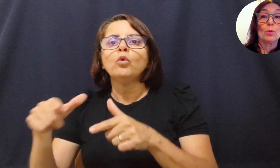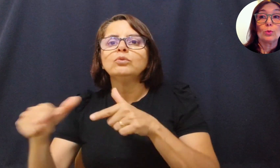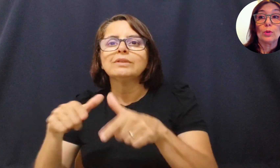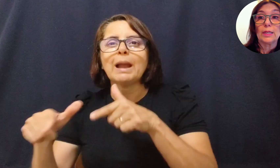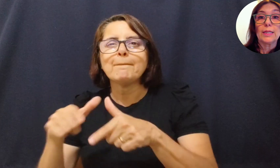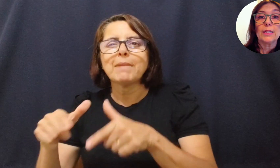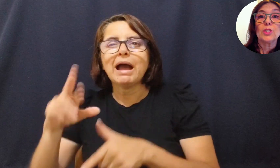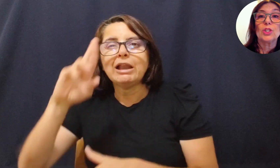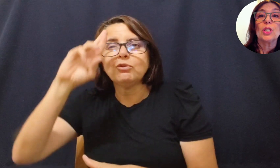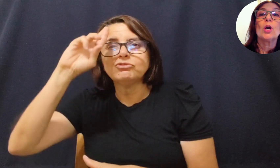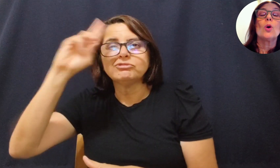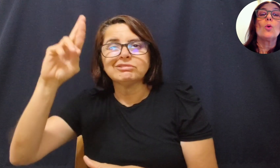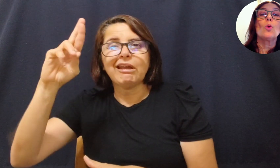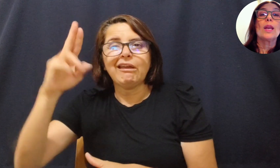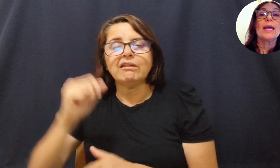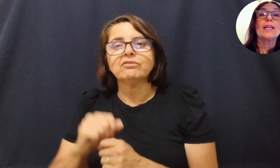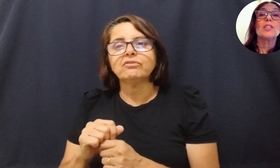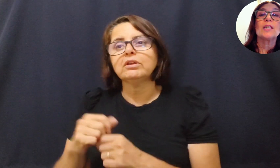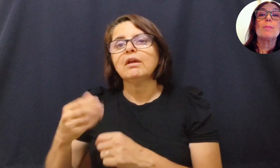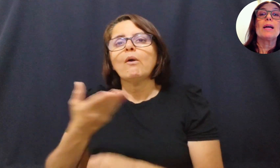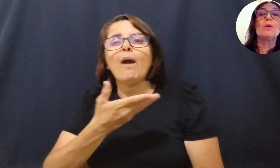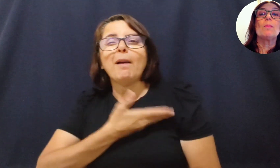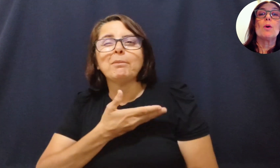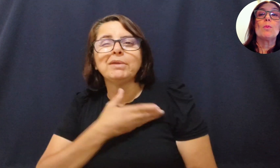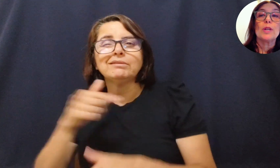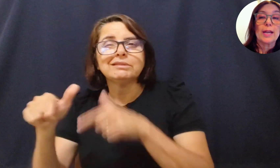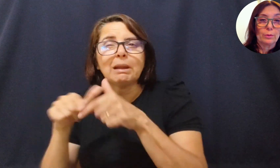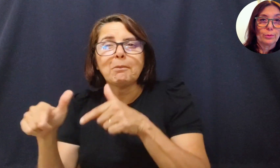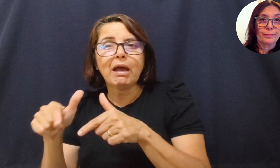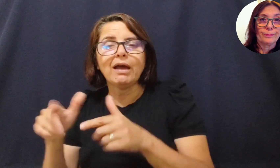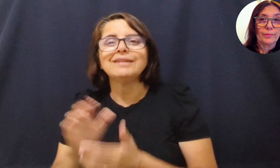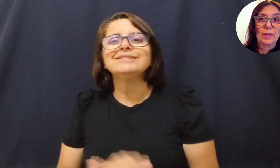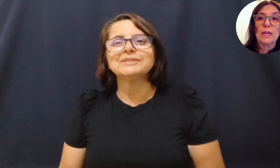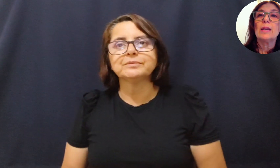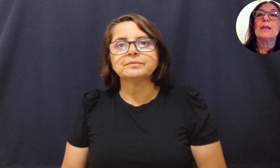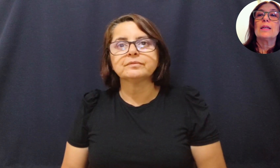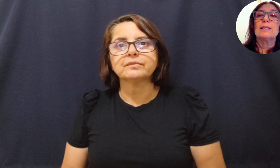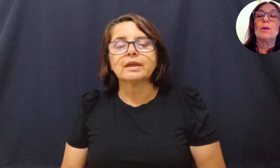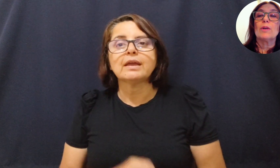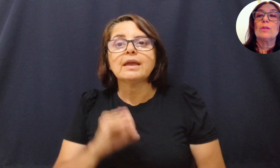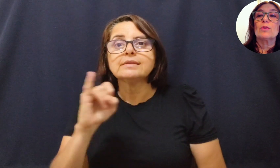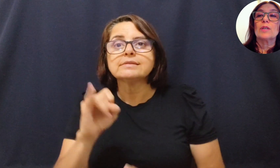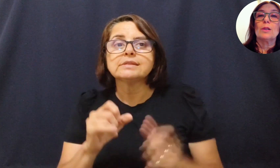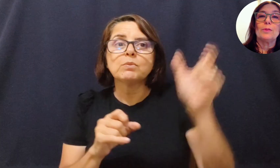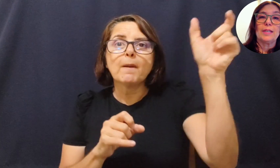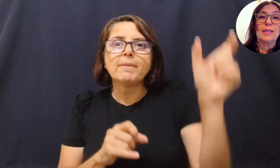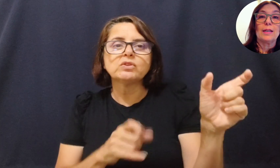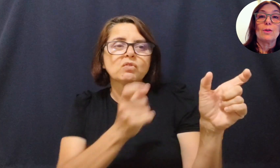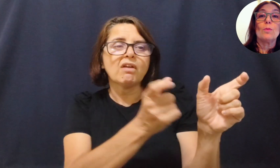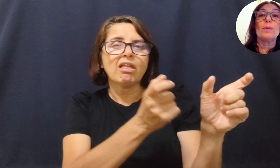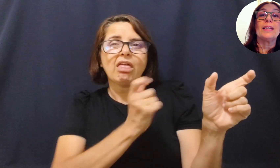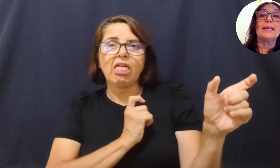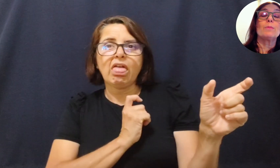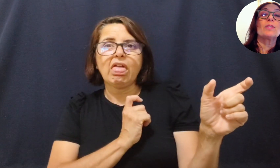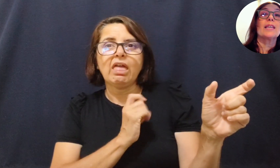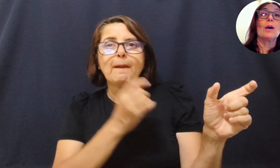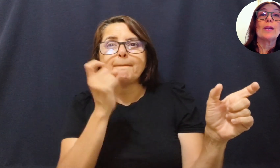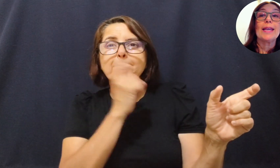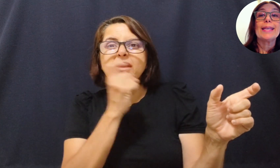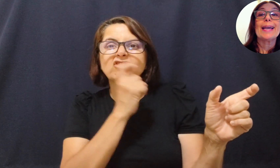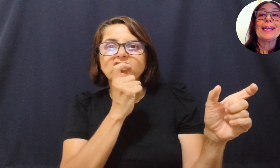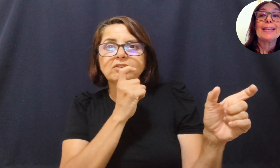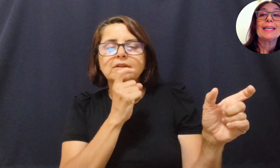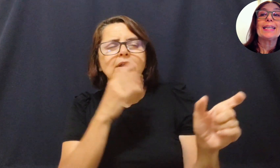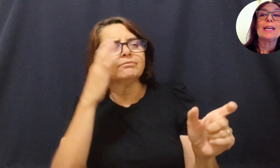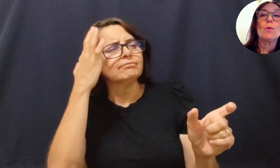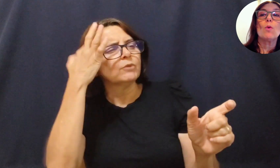chefe pouco tolerante, o colega de trabalho mal-humorado. Se alguém nos calunia, compreendamos que